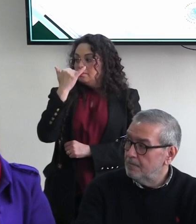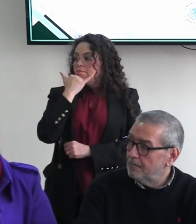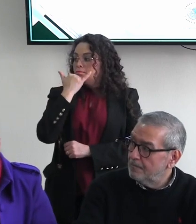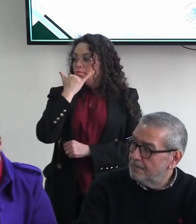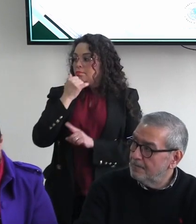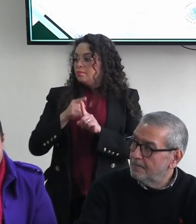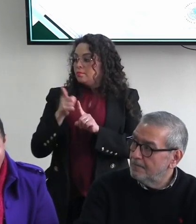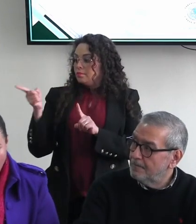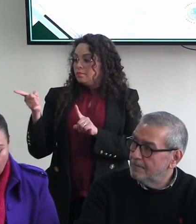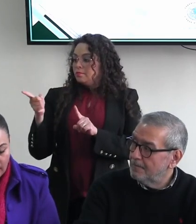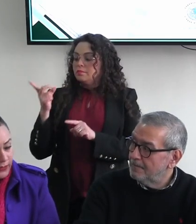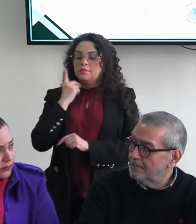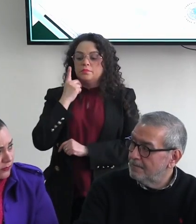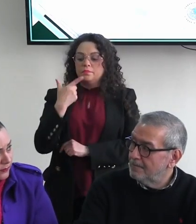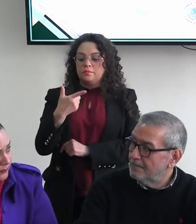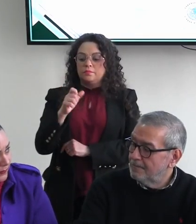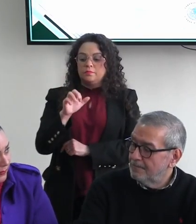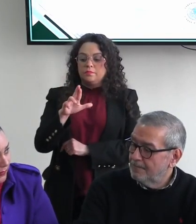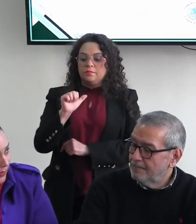que va a ser